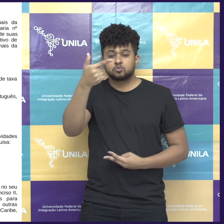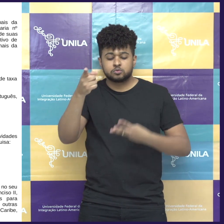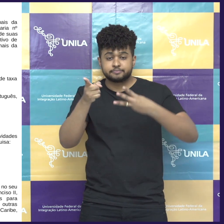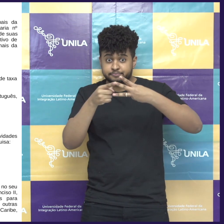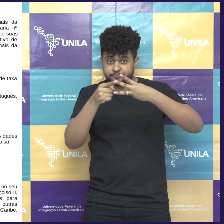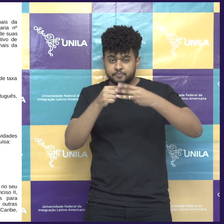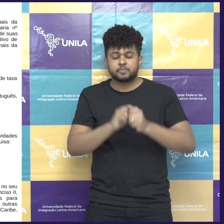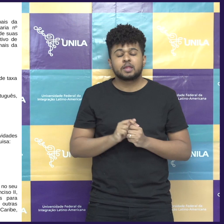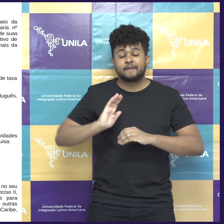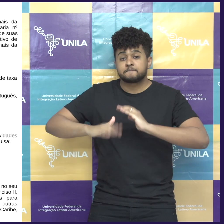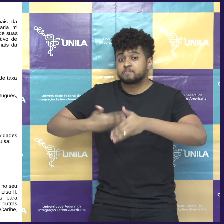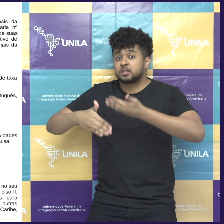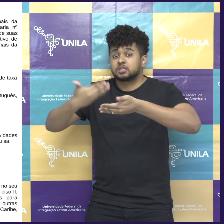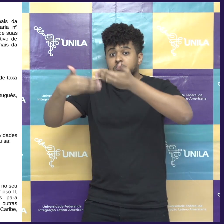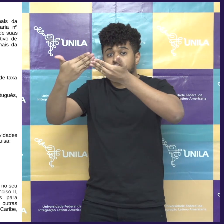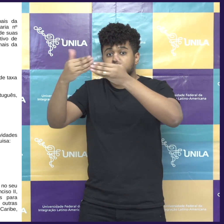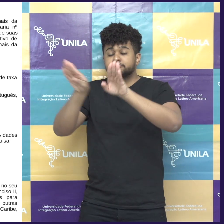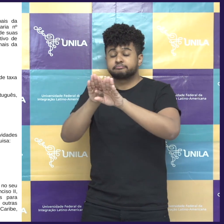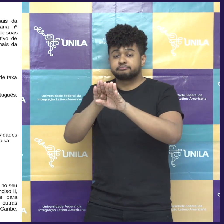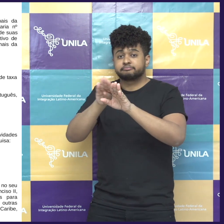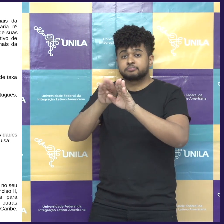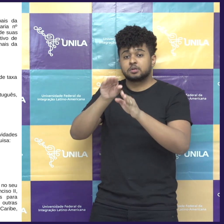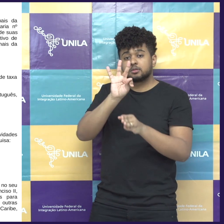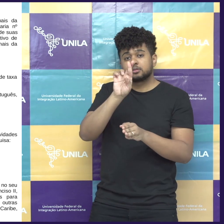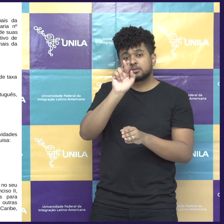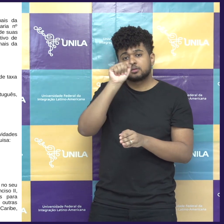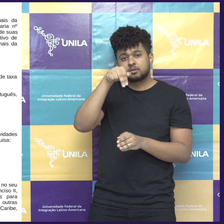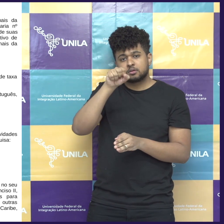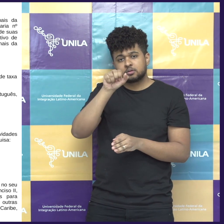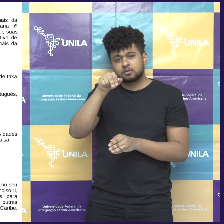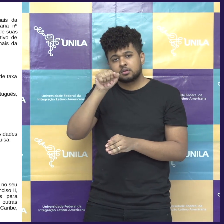2.1.2 Desenvolvimento e Capitais Transnacionais.